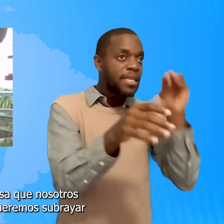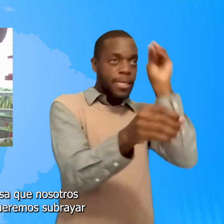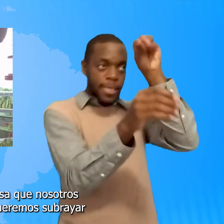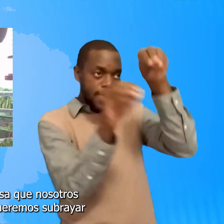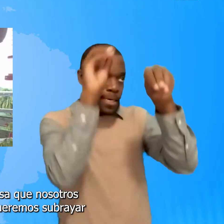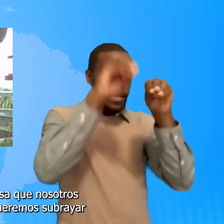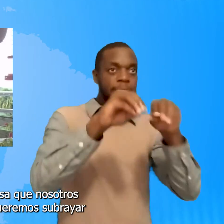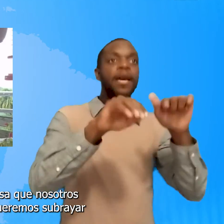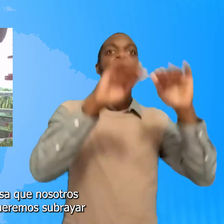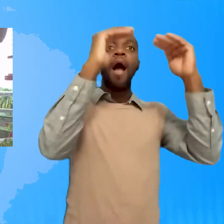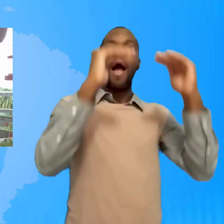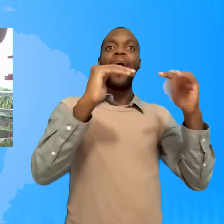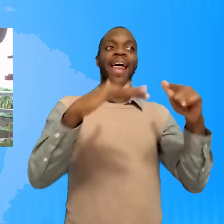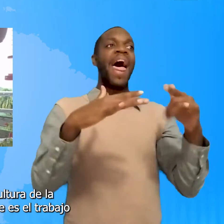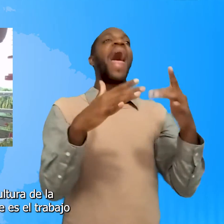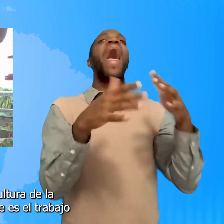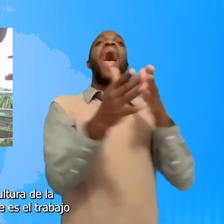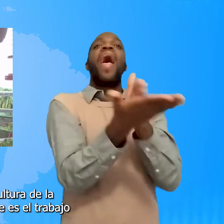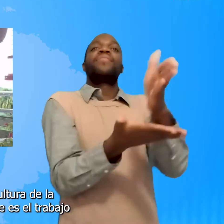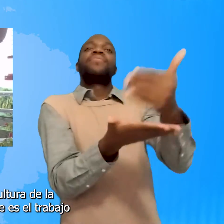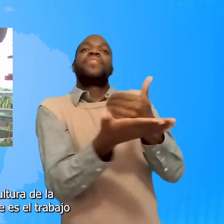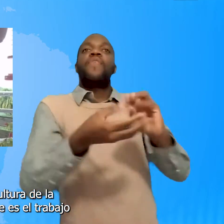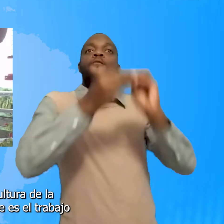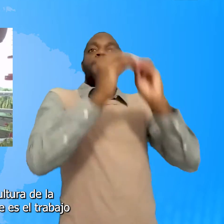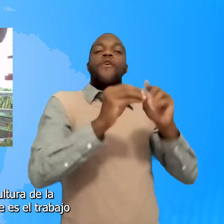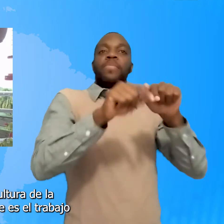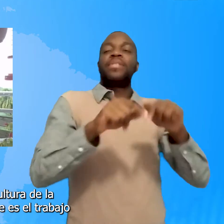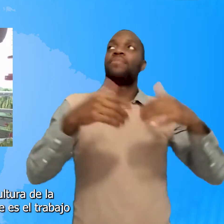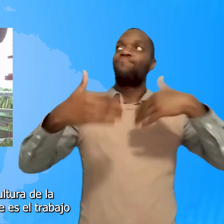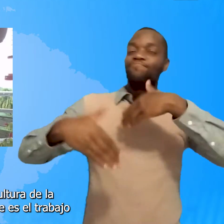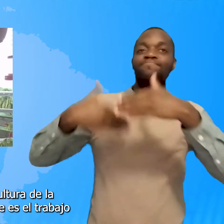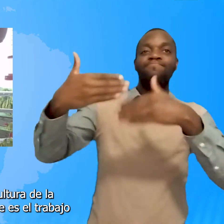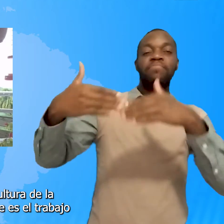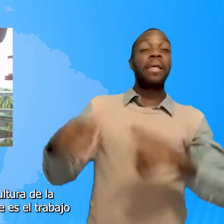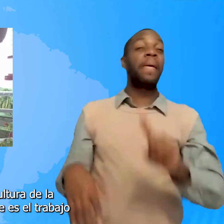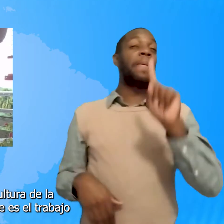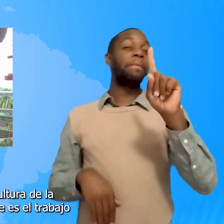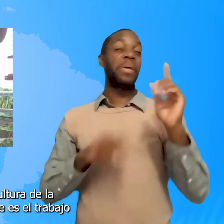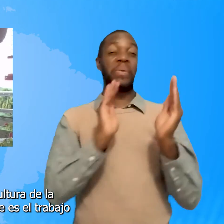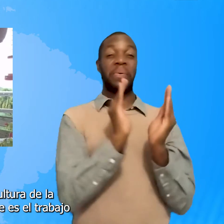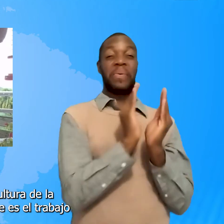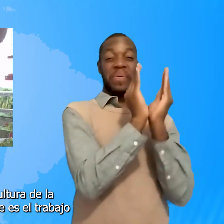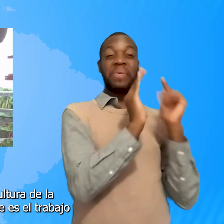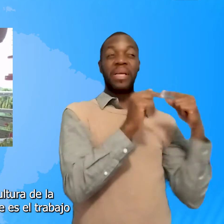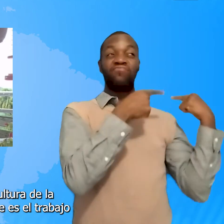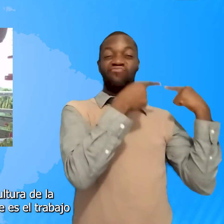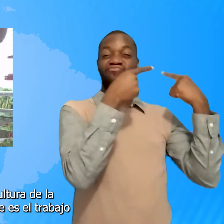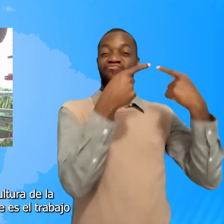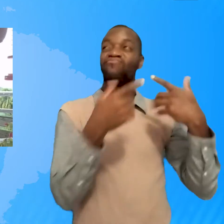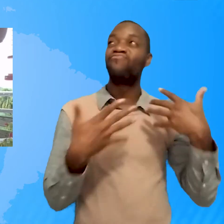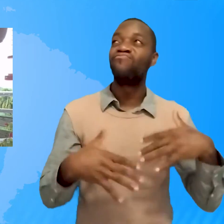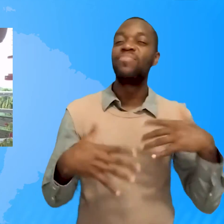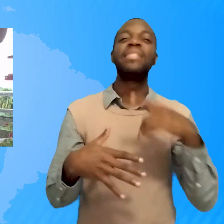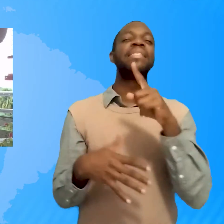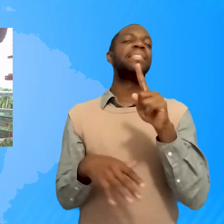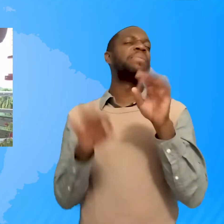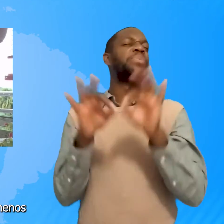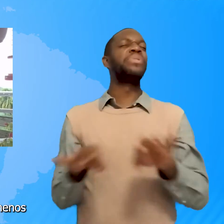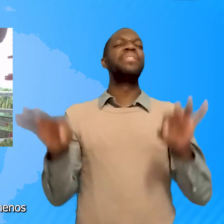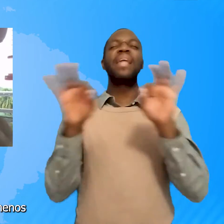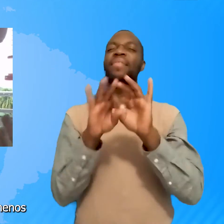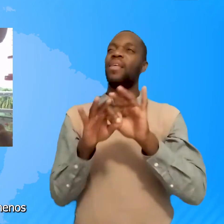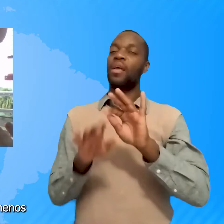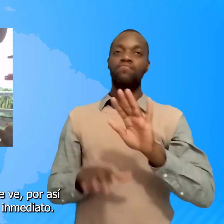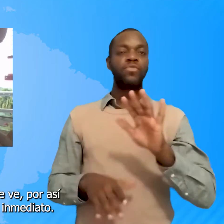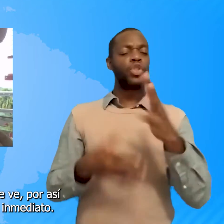desde UNICEF queremos subrayar, que es la cultura de la inclusión y que es el trabajo